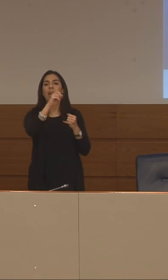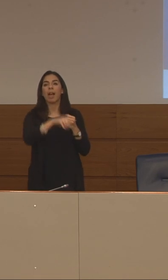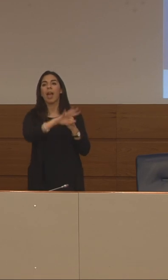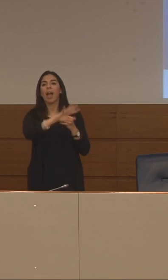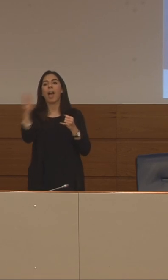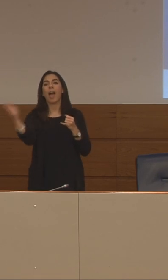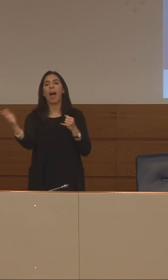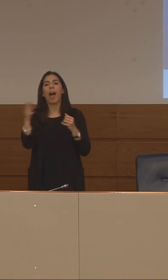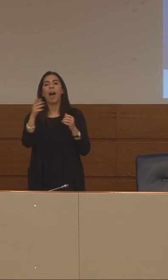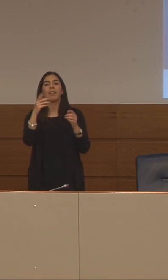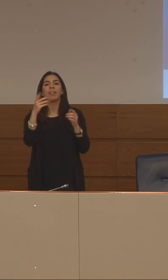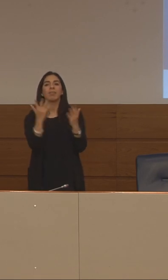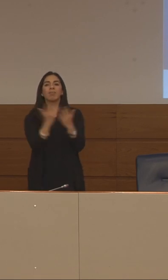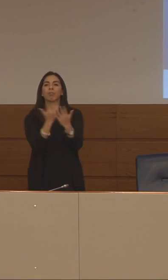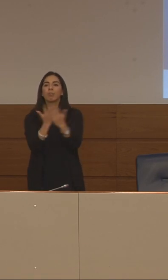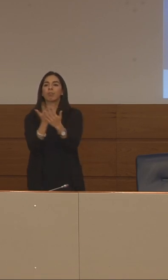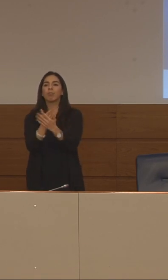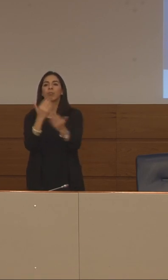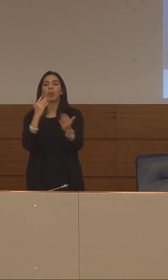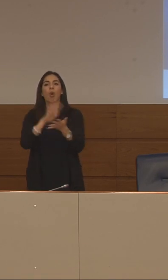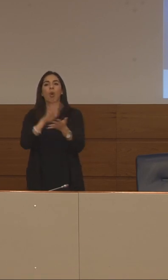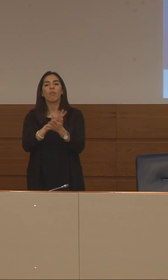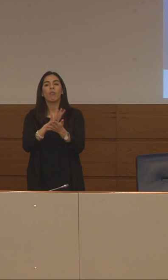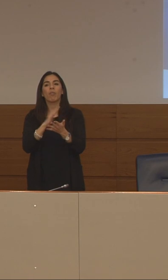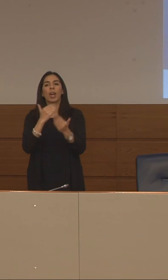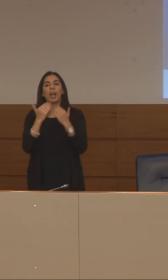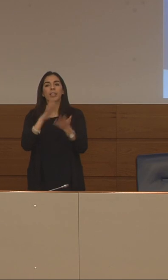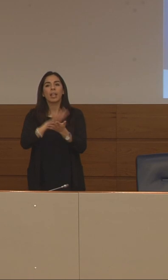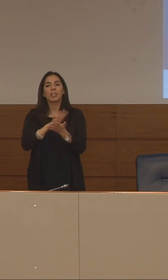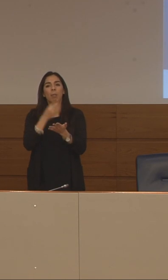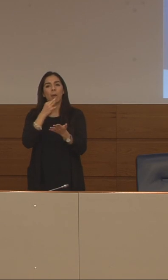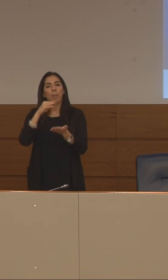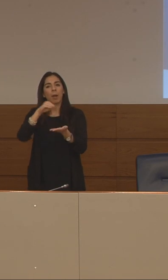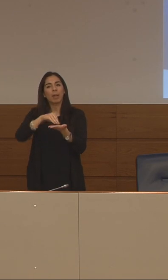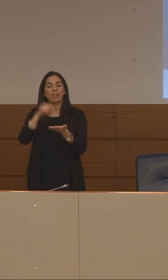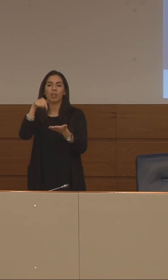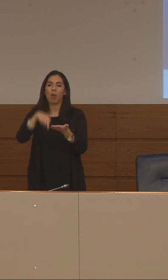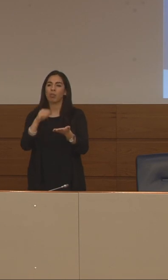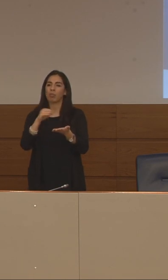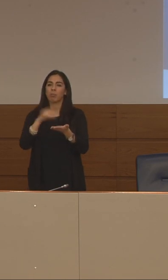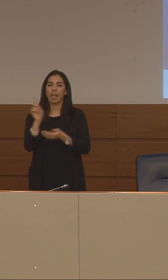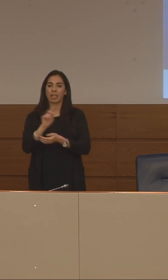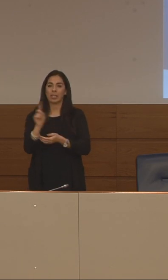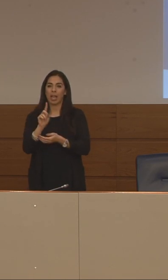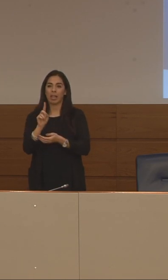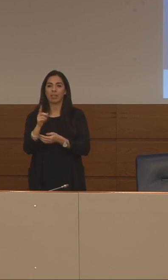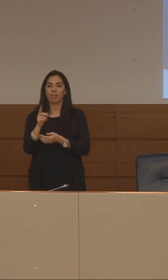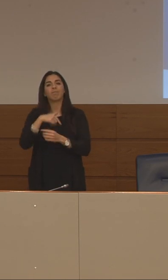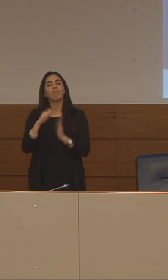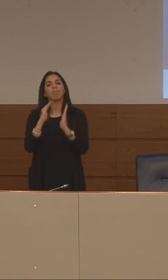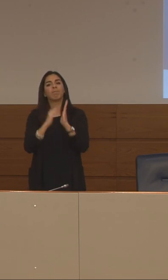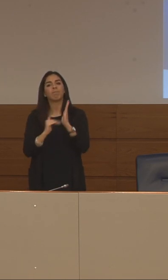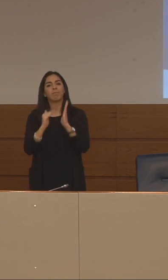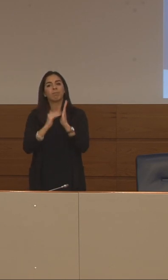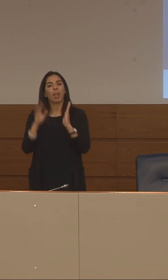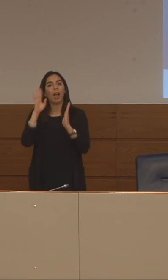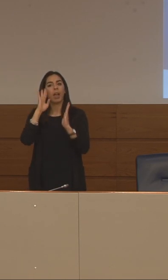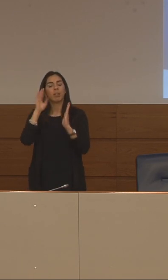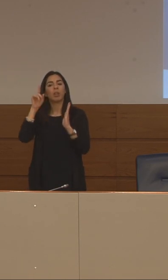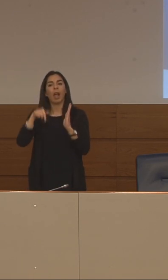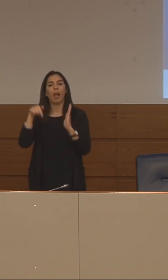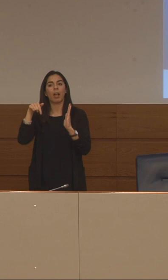televisivi della conferenza stampa in questo modo abbiamo adottato delle misure di maggiore cautela anche all'interno del